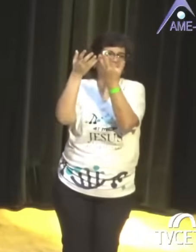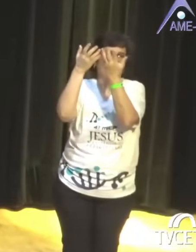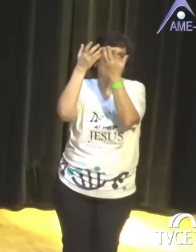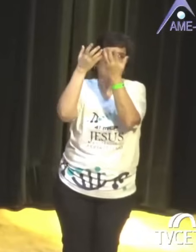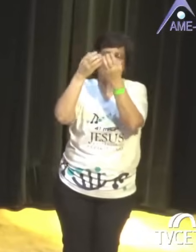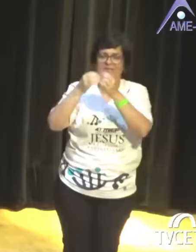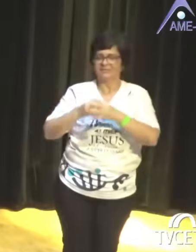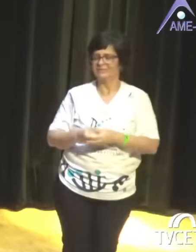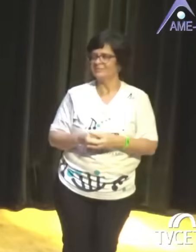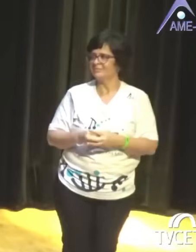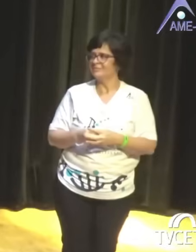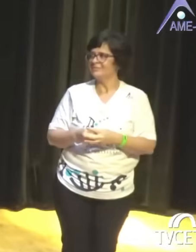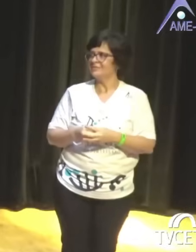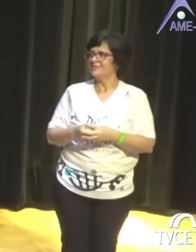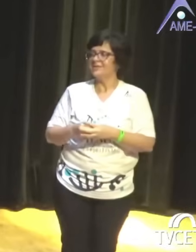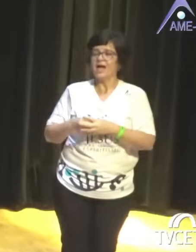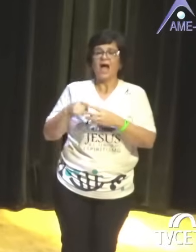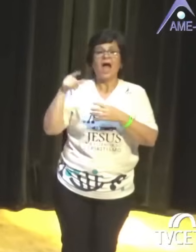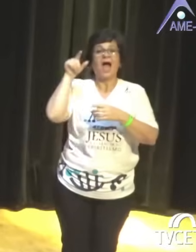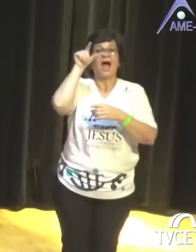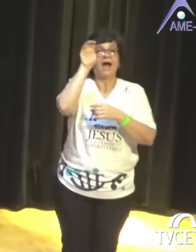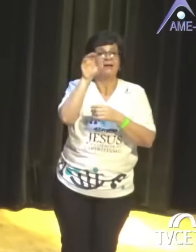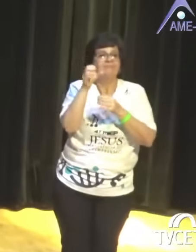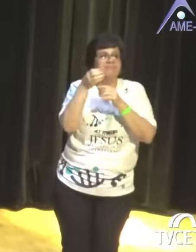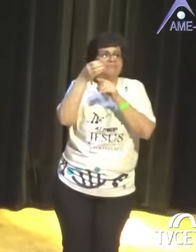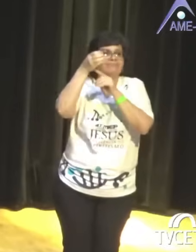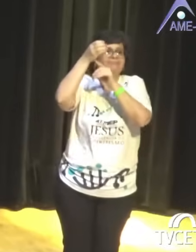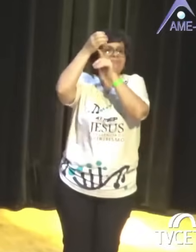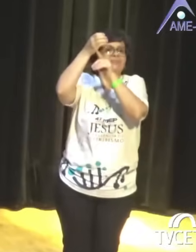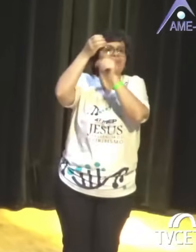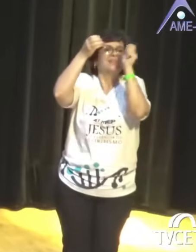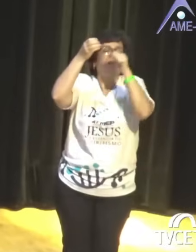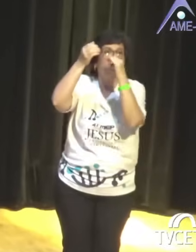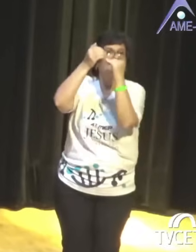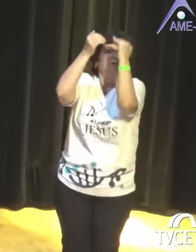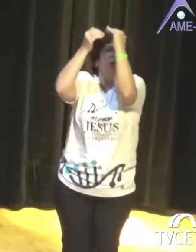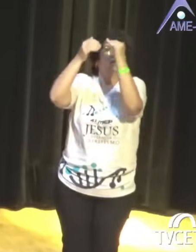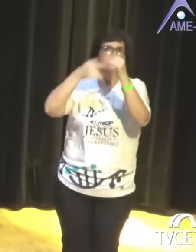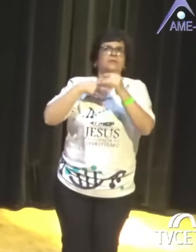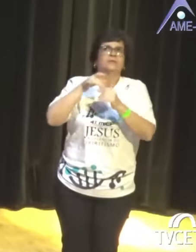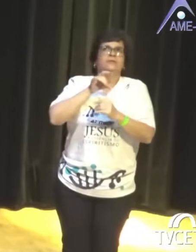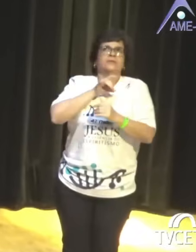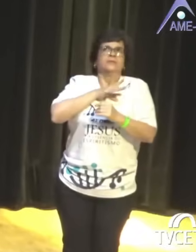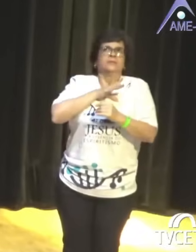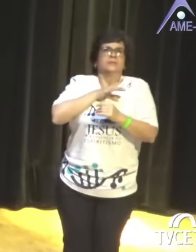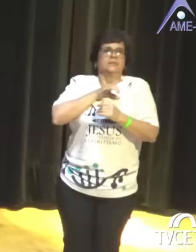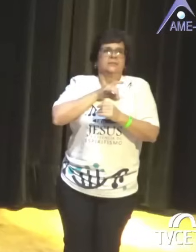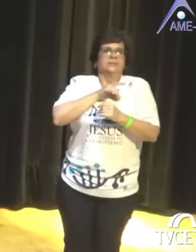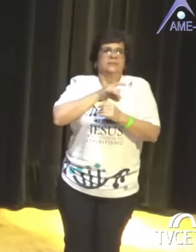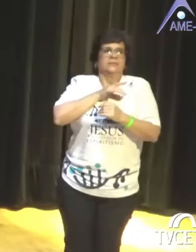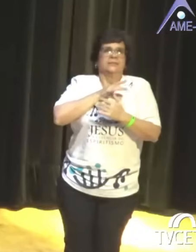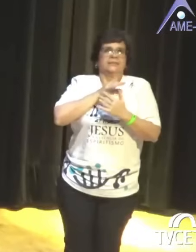espiritismo E aí ele começou a me propor atitudes que às vezes eu tenho medo